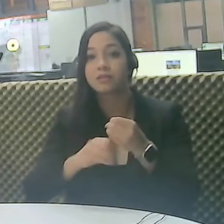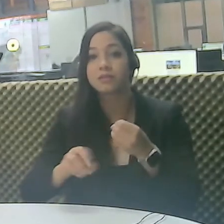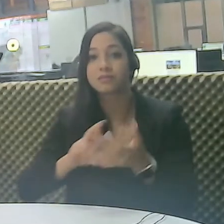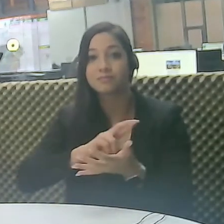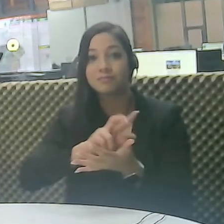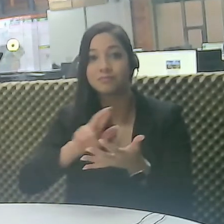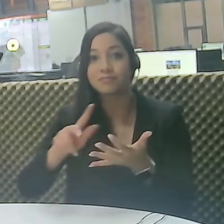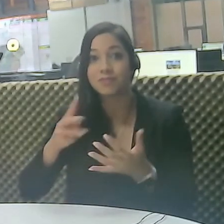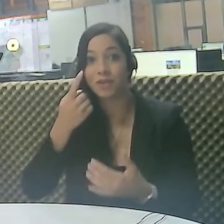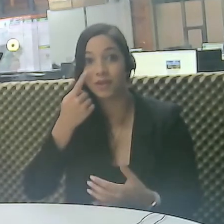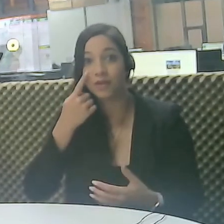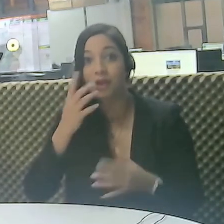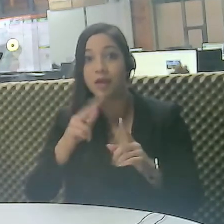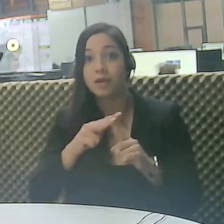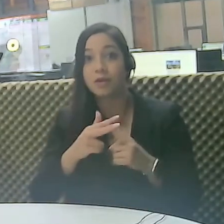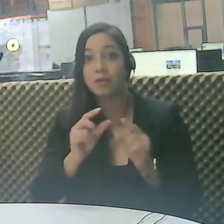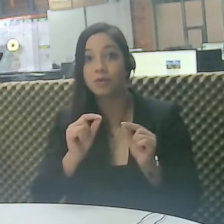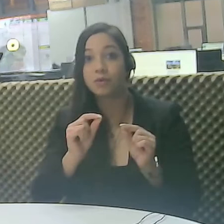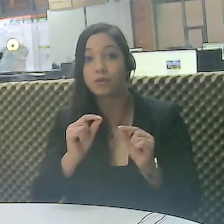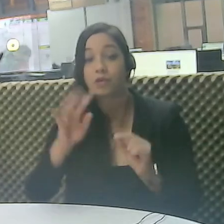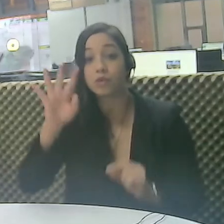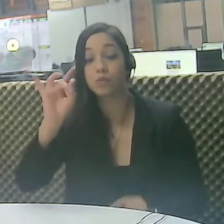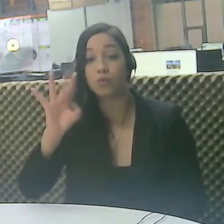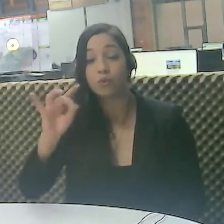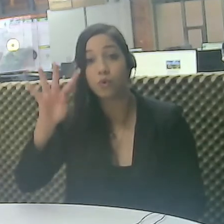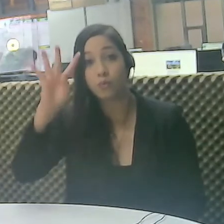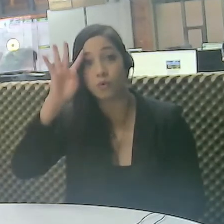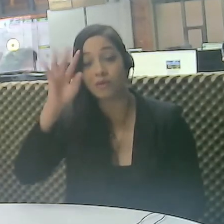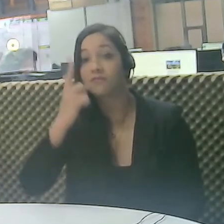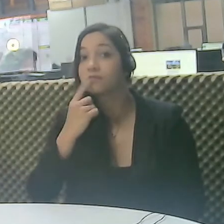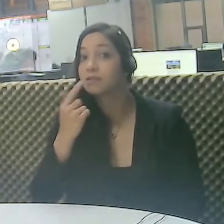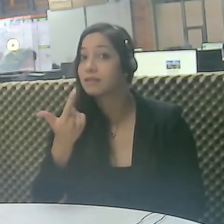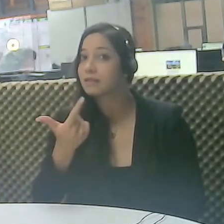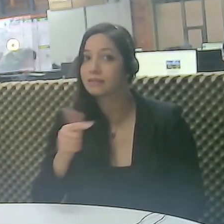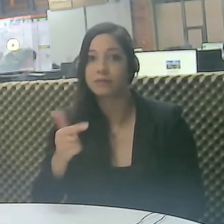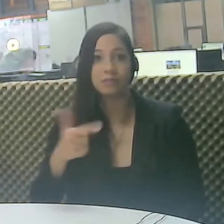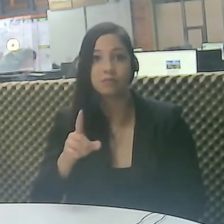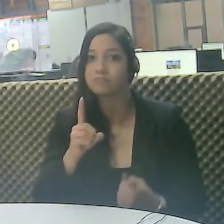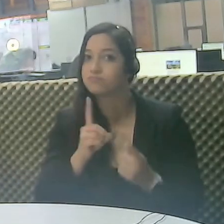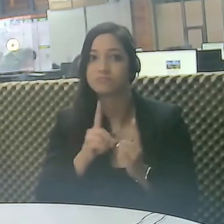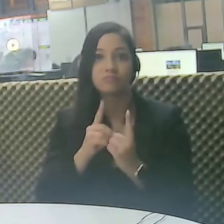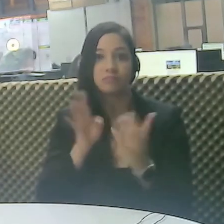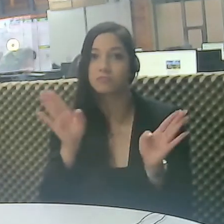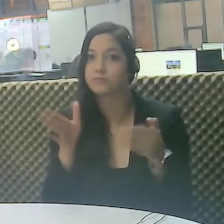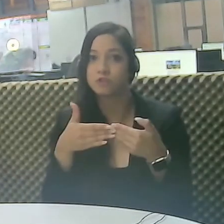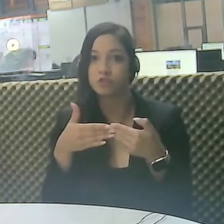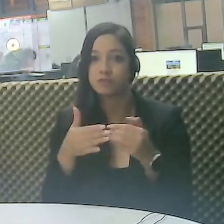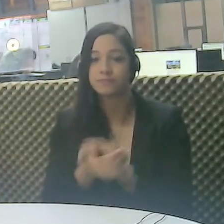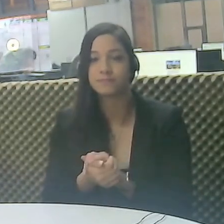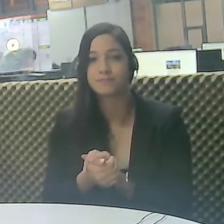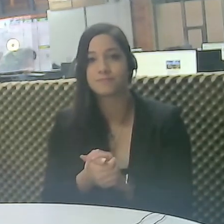mais. Olha, só uma correção, somente na quarta-feira que é feriado não terá atendimento no local.